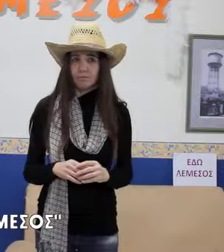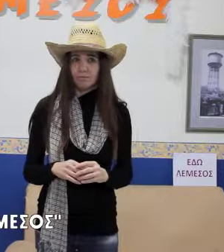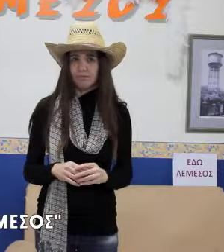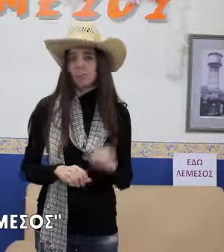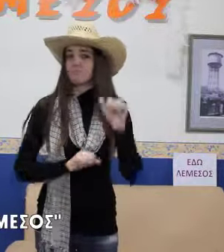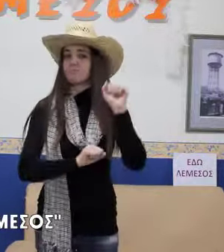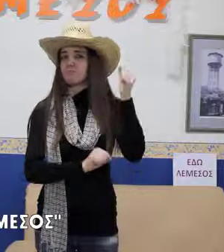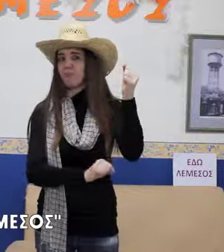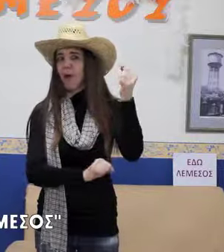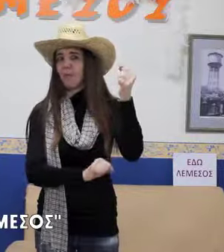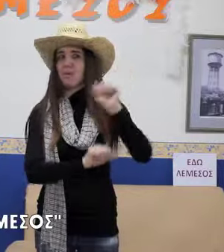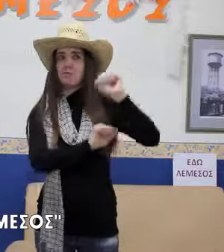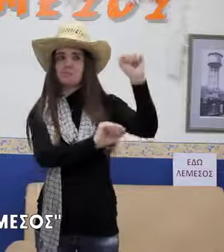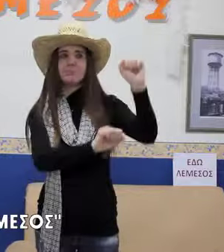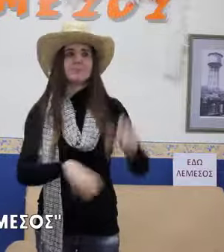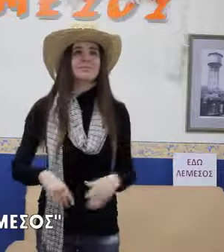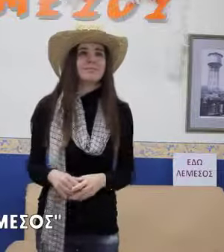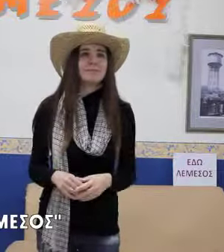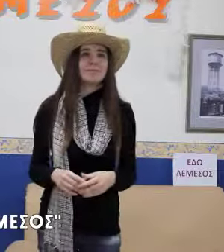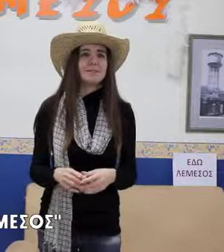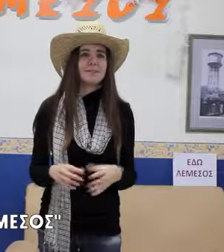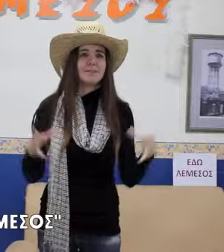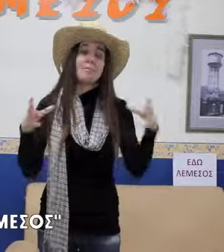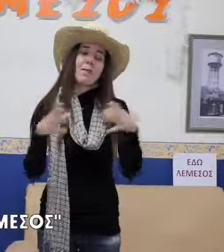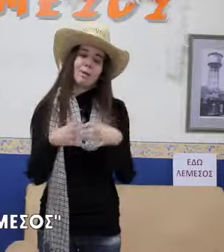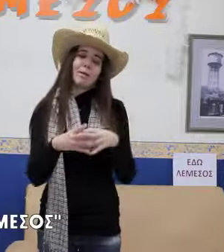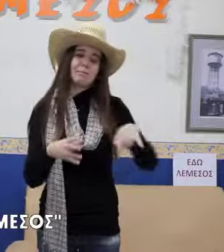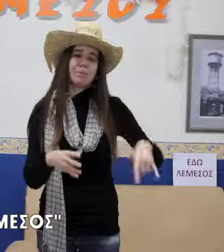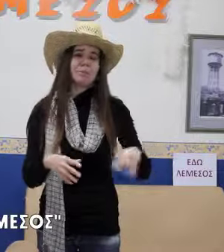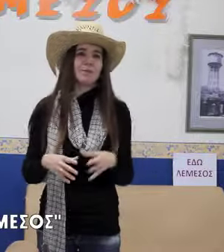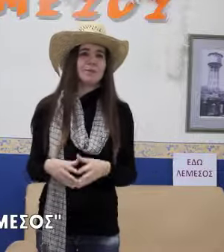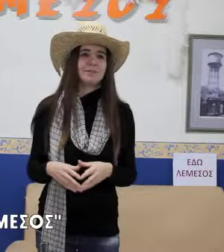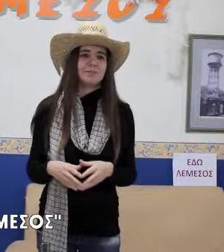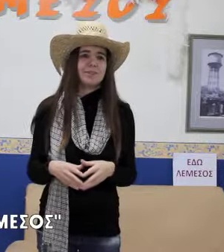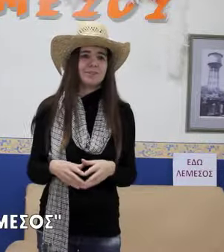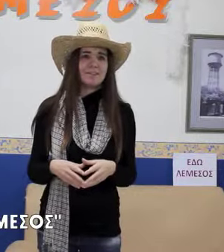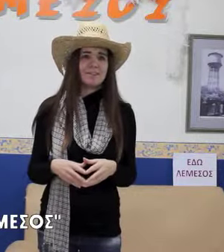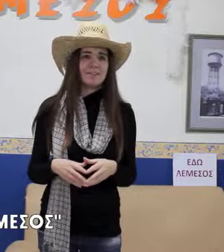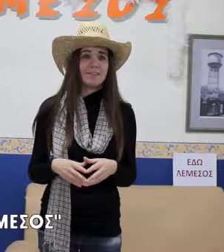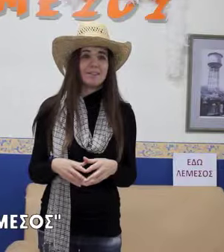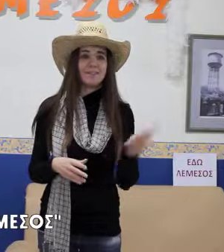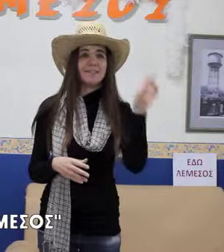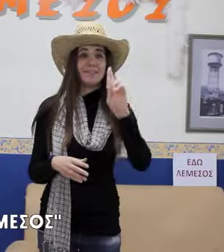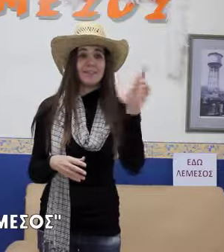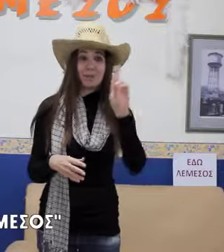άρματα και ομάδες πεζών στους ρυθμούς της ενιαίας